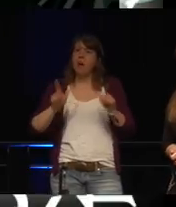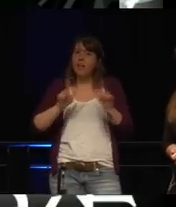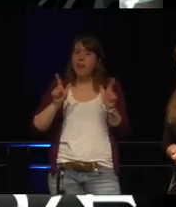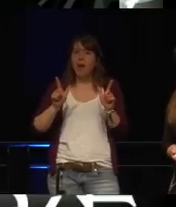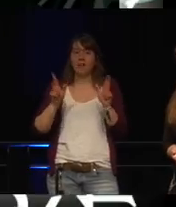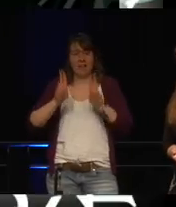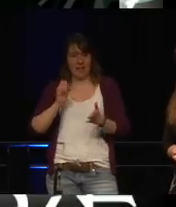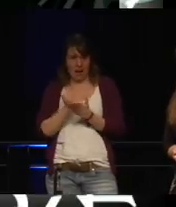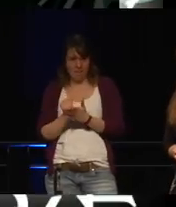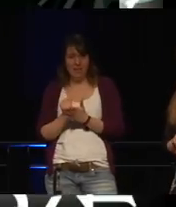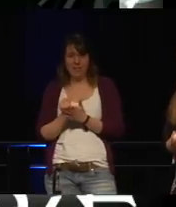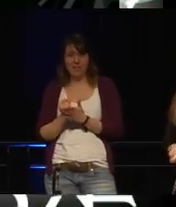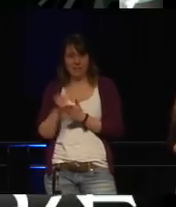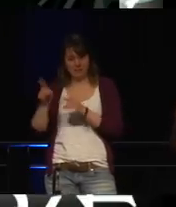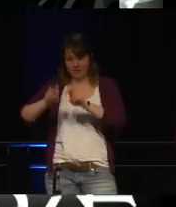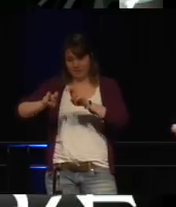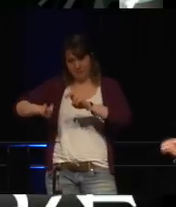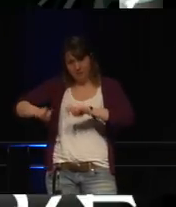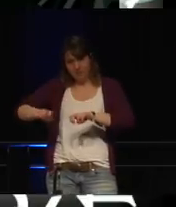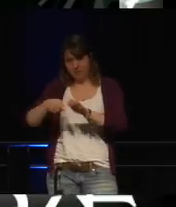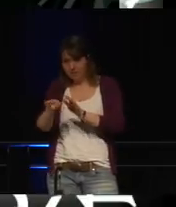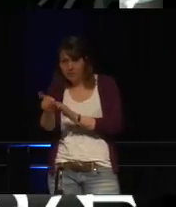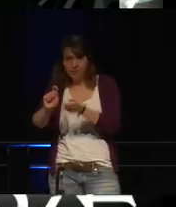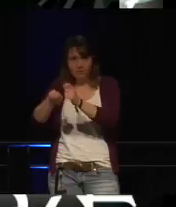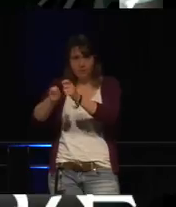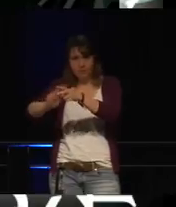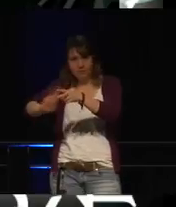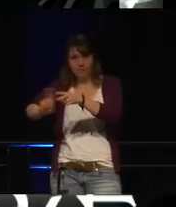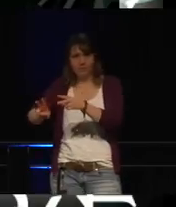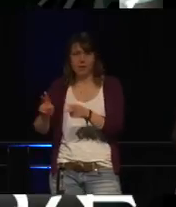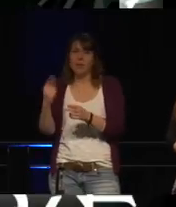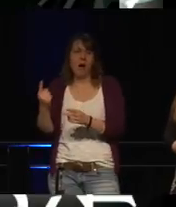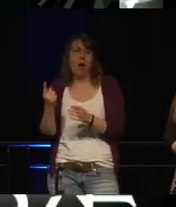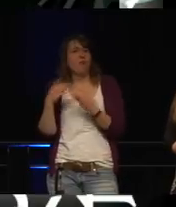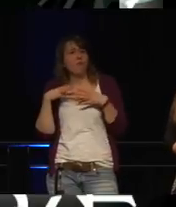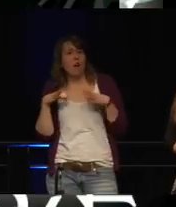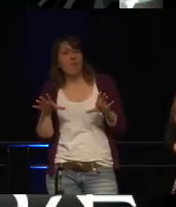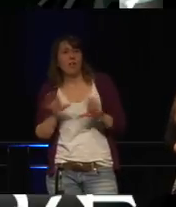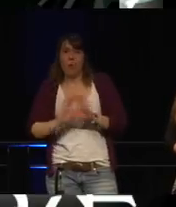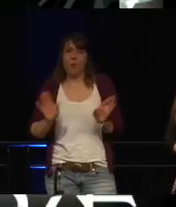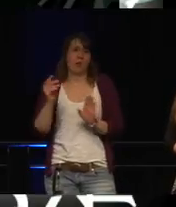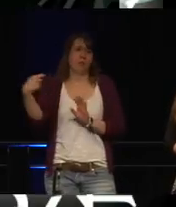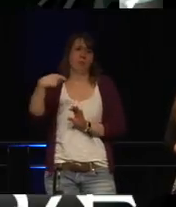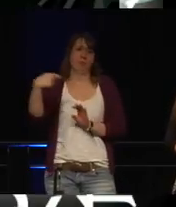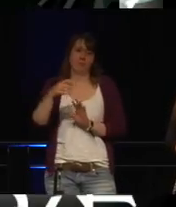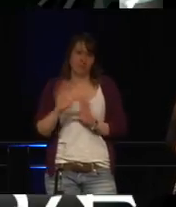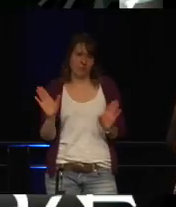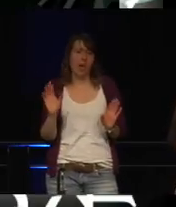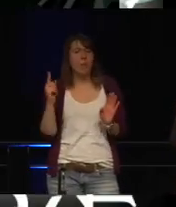libre y no reciben ningún dinero para esto y tampoco quieren recibir dinero,